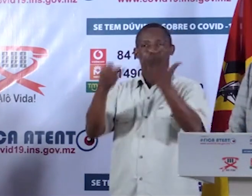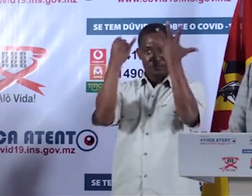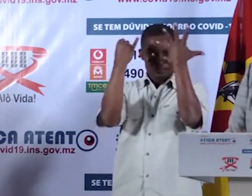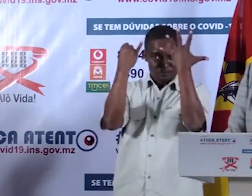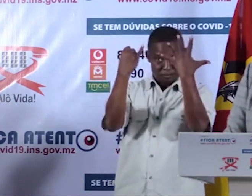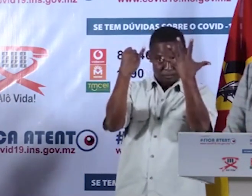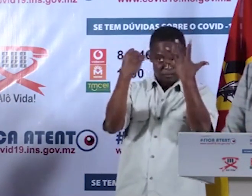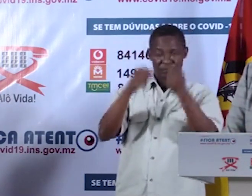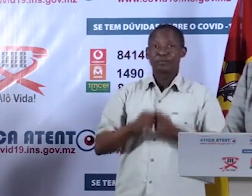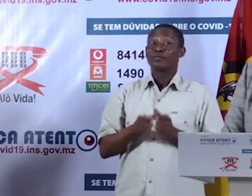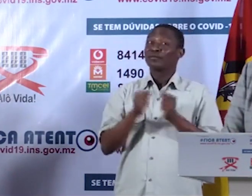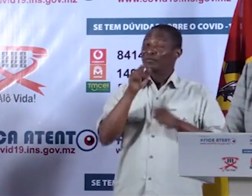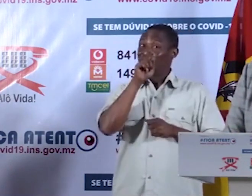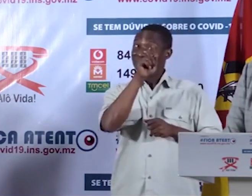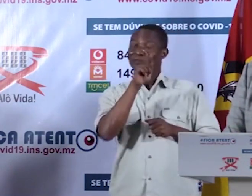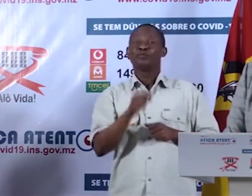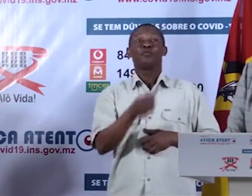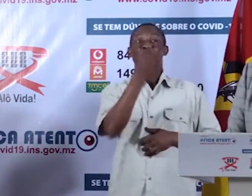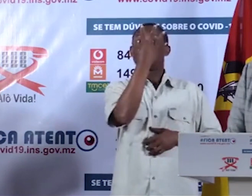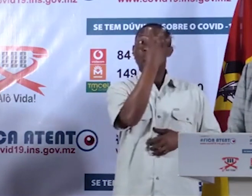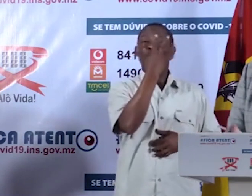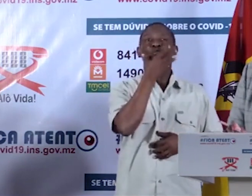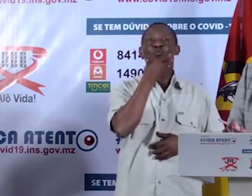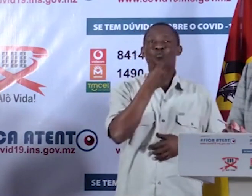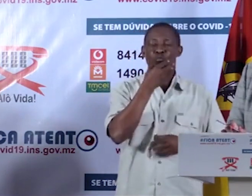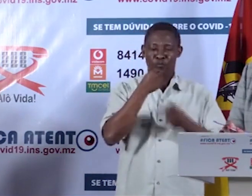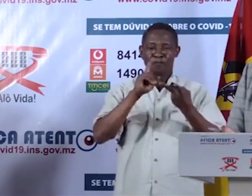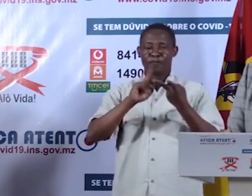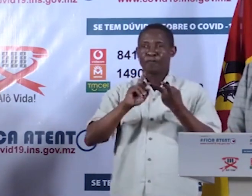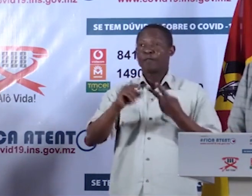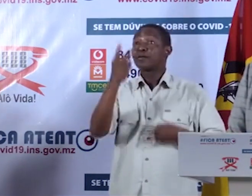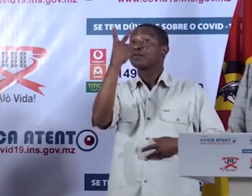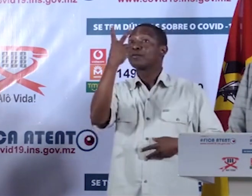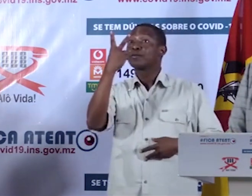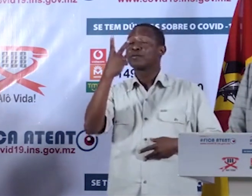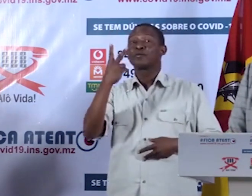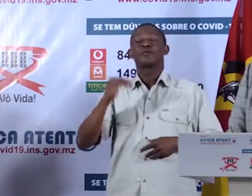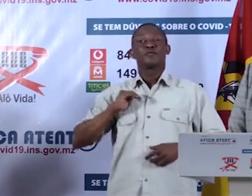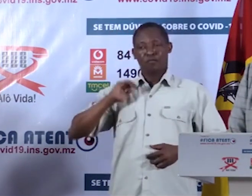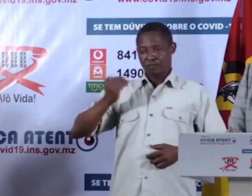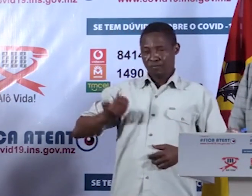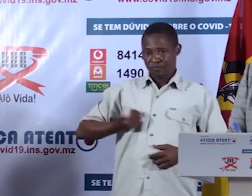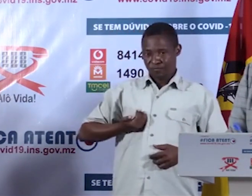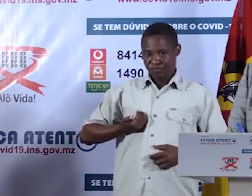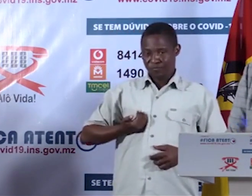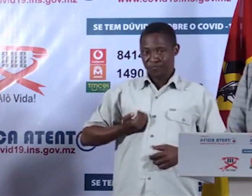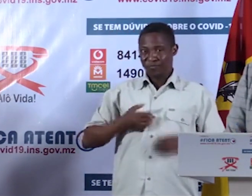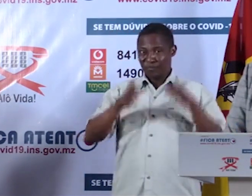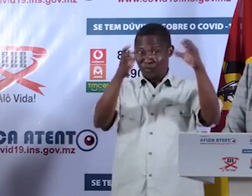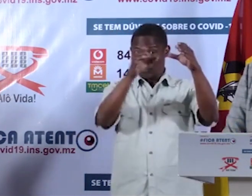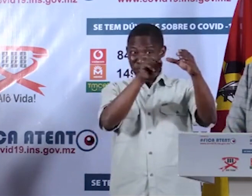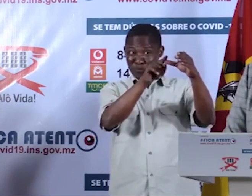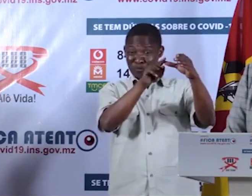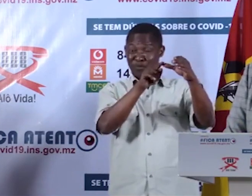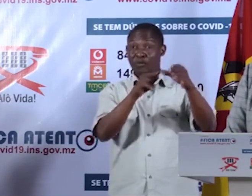que 4 são de sexo masculino e 2 do sexo feminino. Destes, 1 é menor de